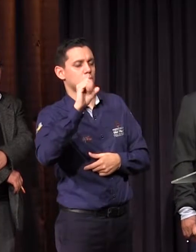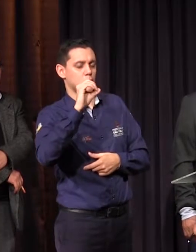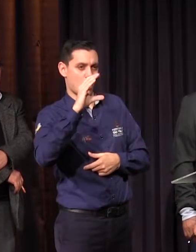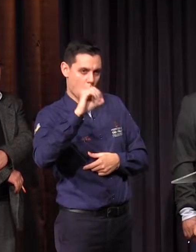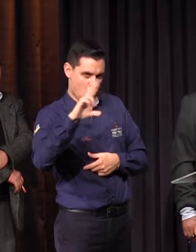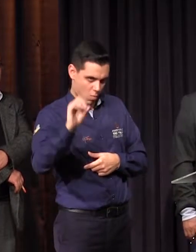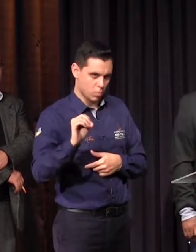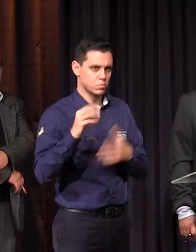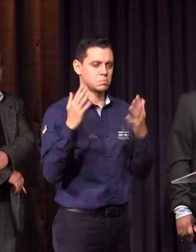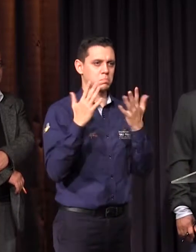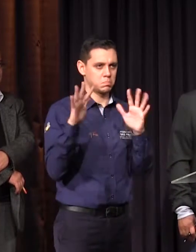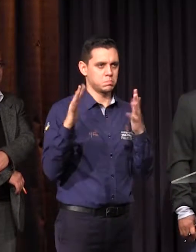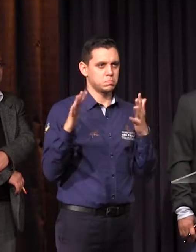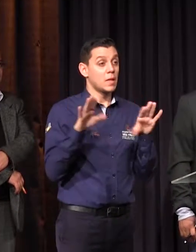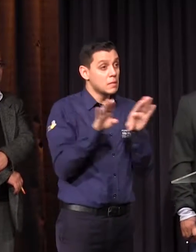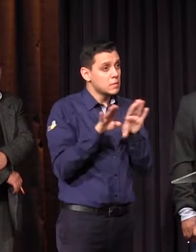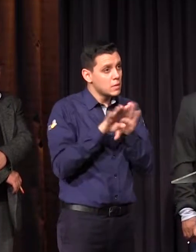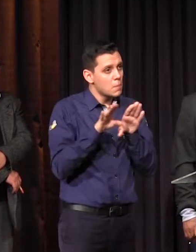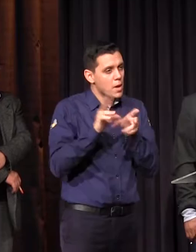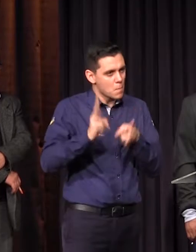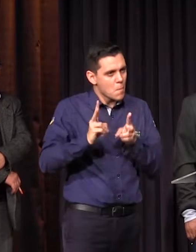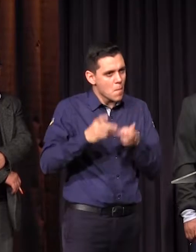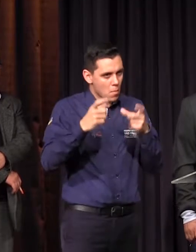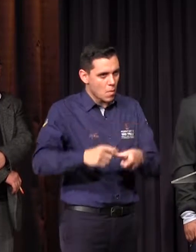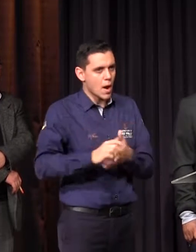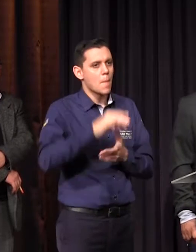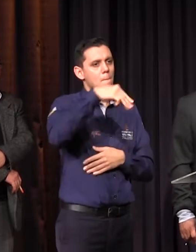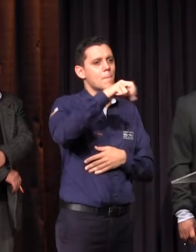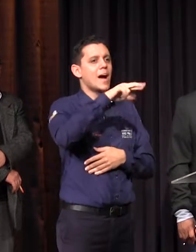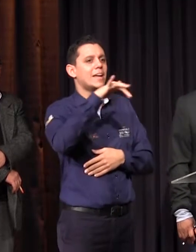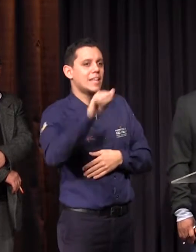também de capela do socorro maria vilani